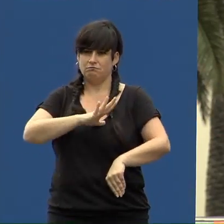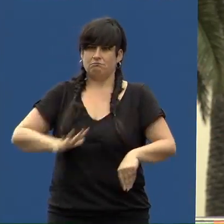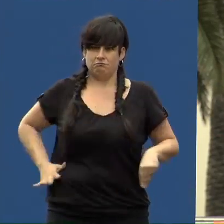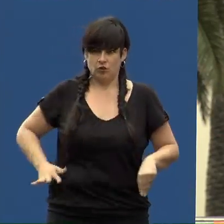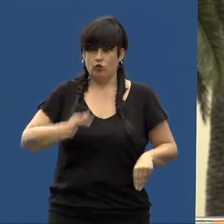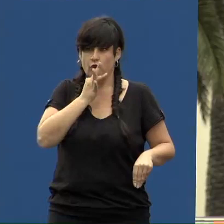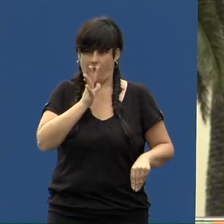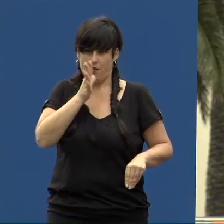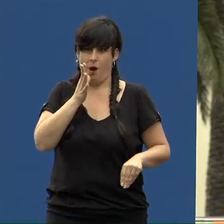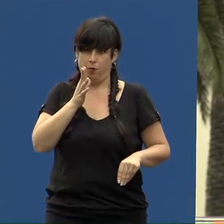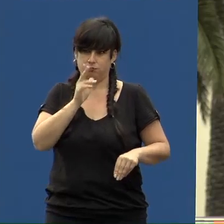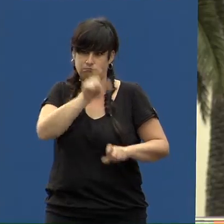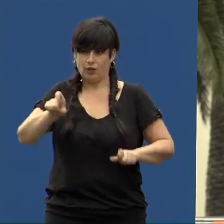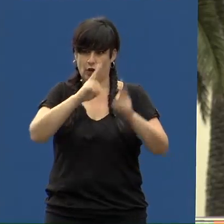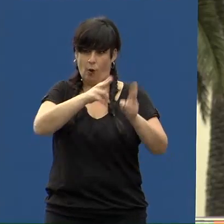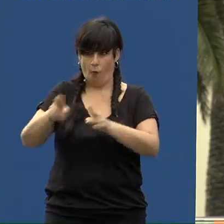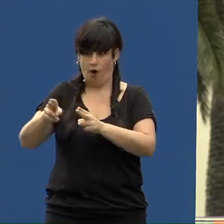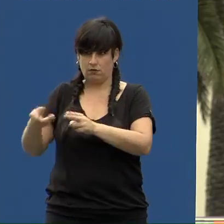y son nuestros muertos,